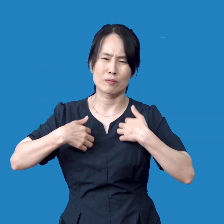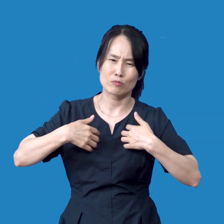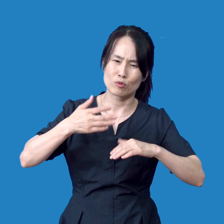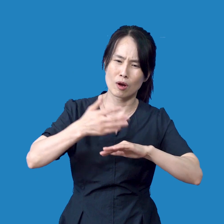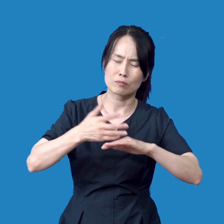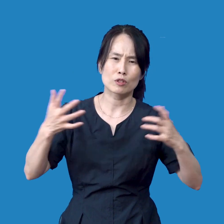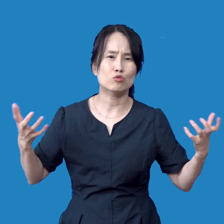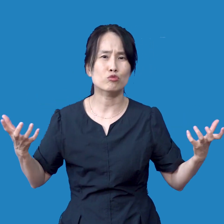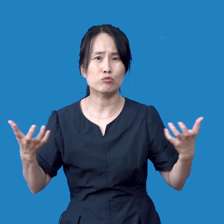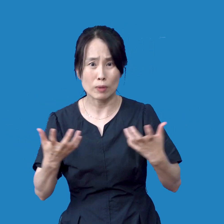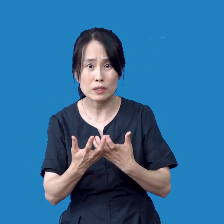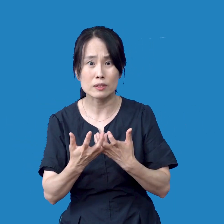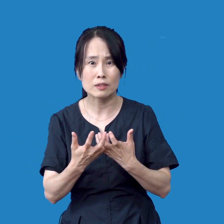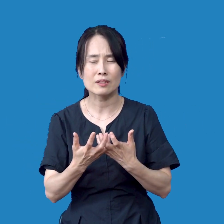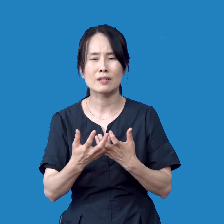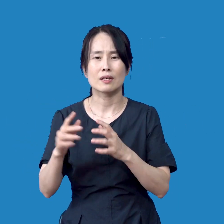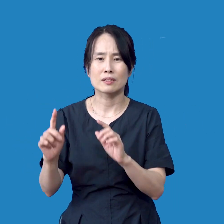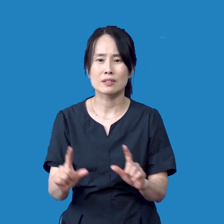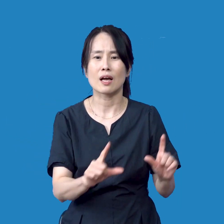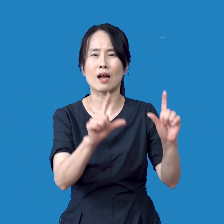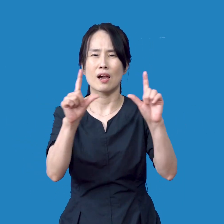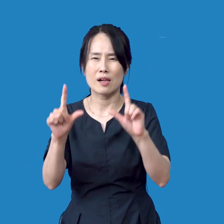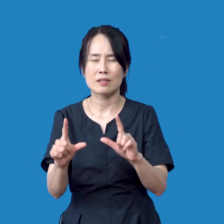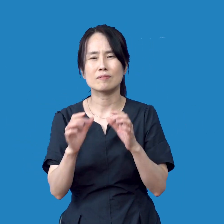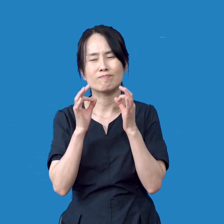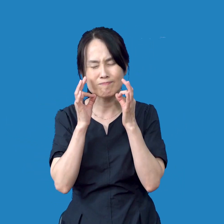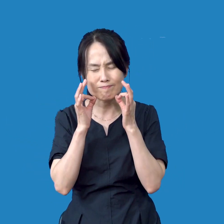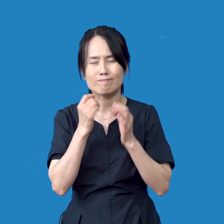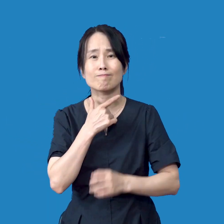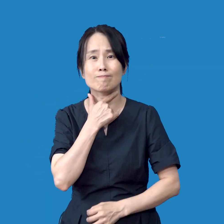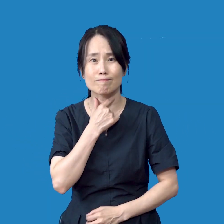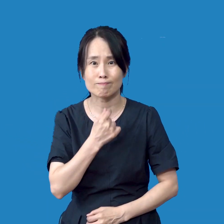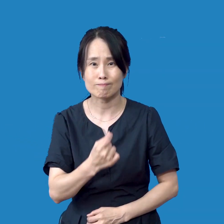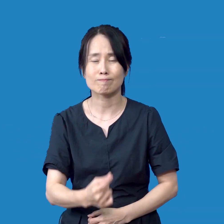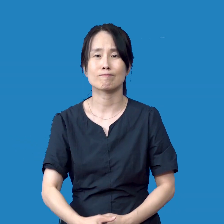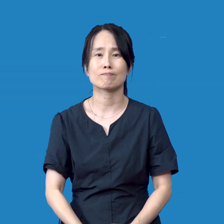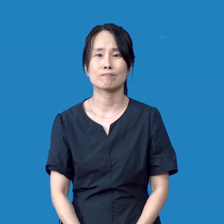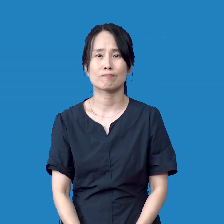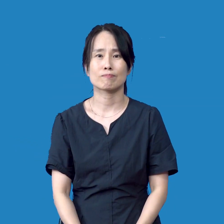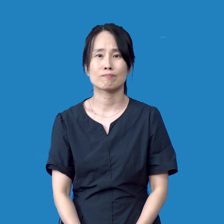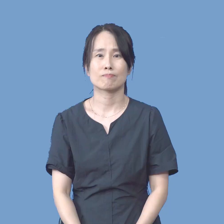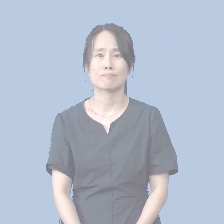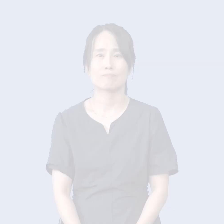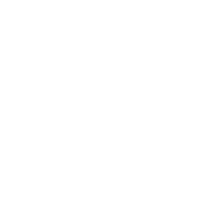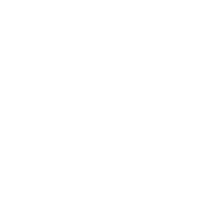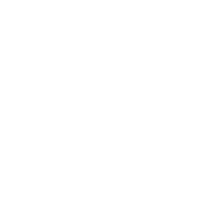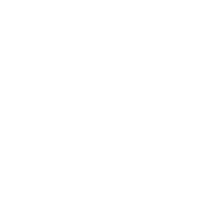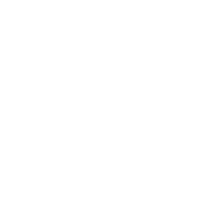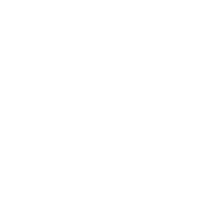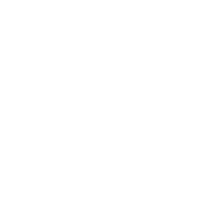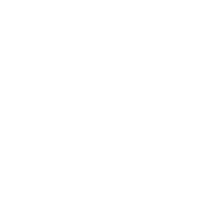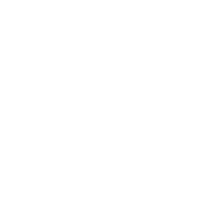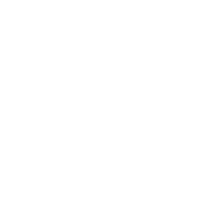감사가 충만한 그런 삶을 살 수 있기를 간절히 소원합니다.